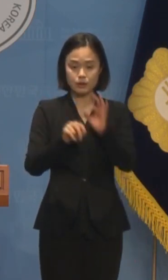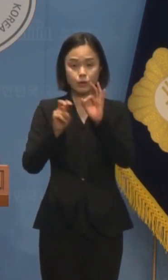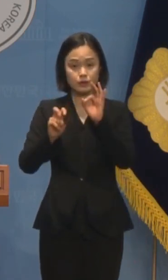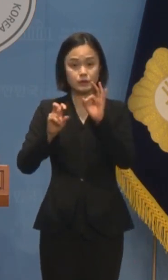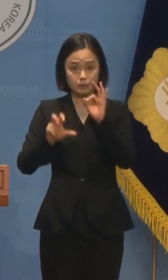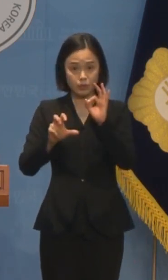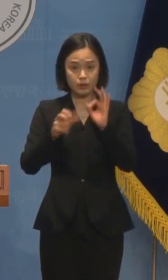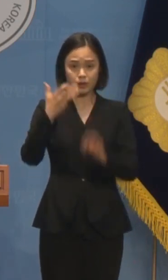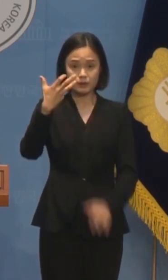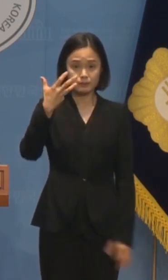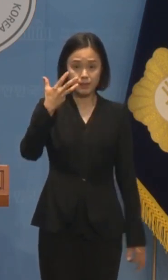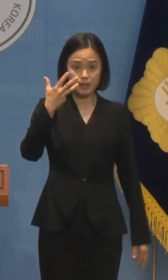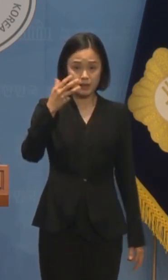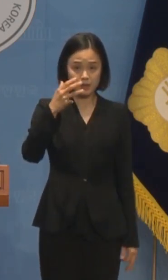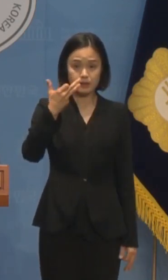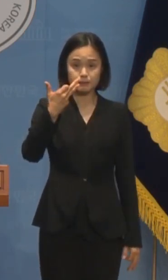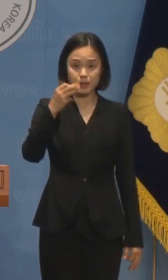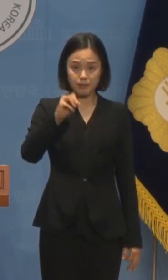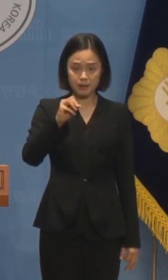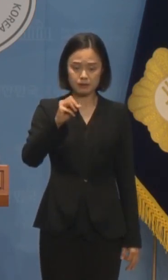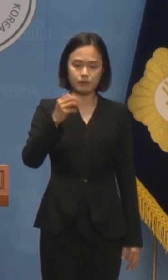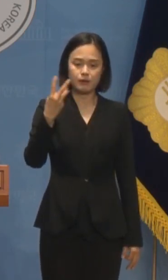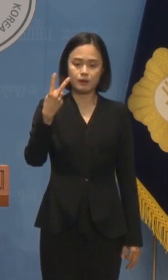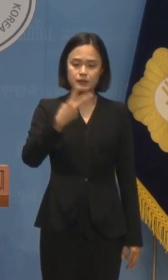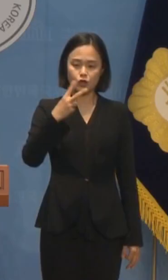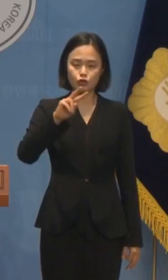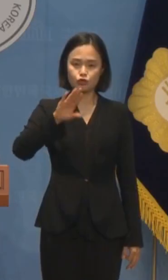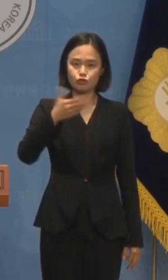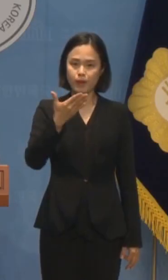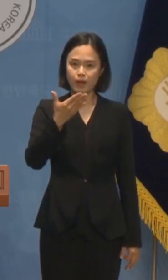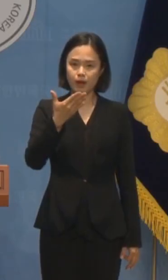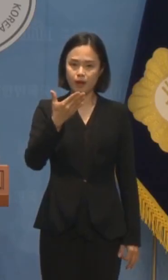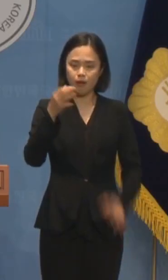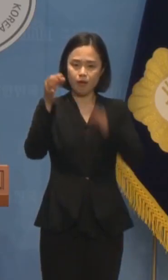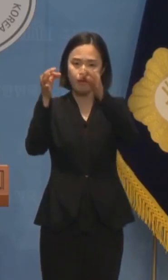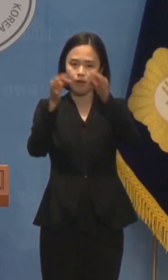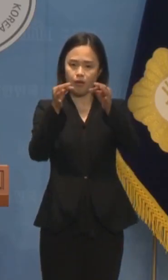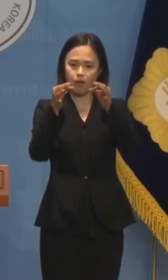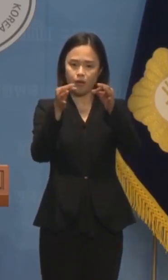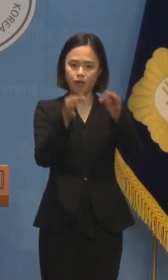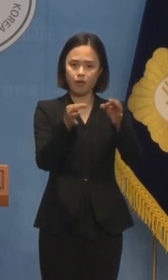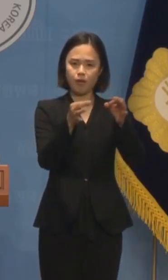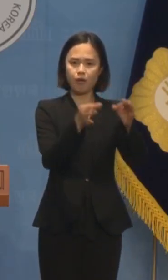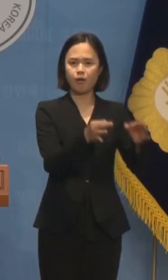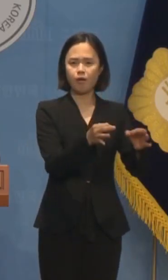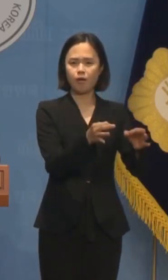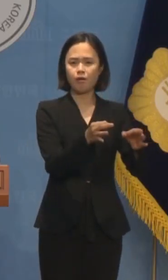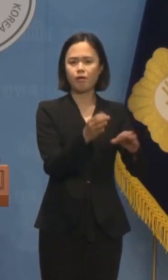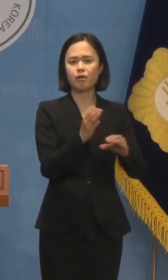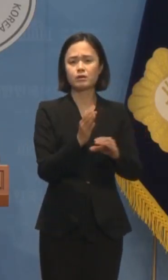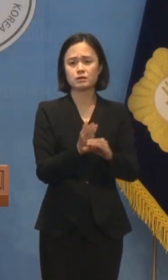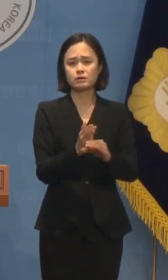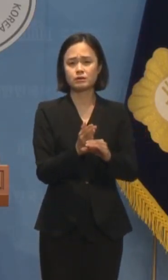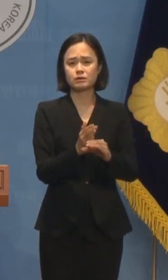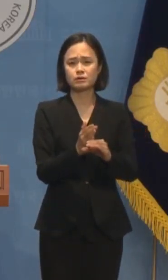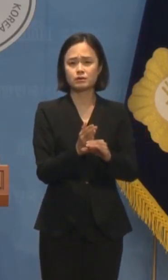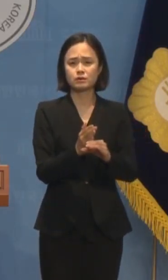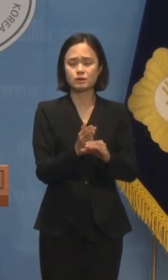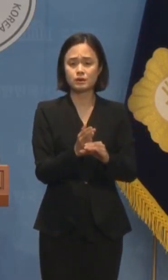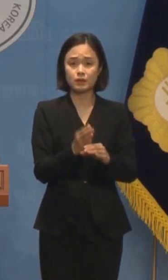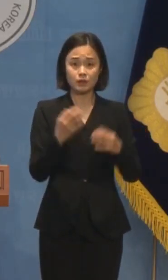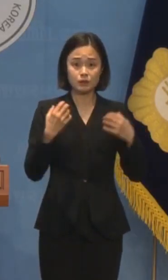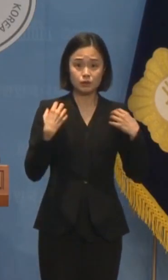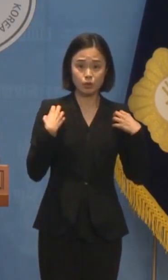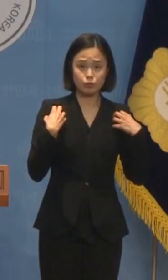25일 18만 2,900원으로 연이은 하락 추세입니다. 정부의 수확기